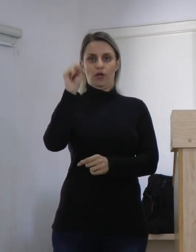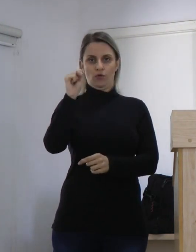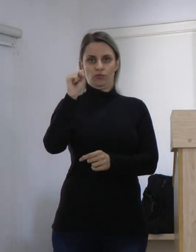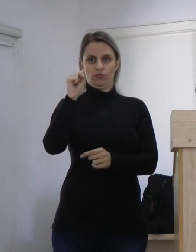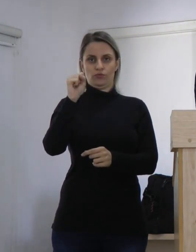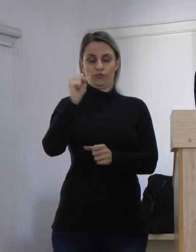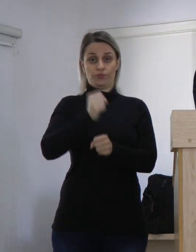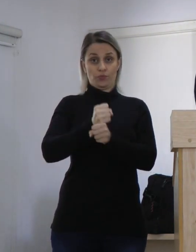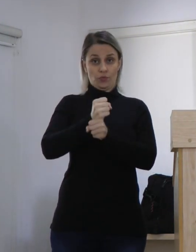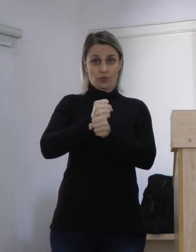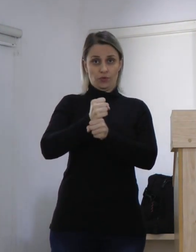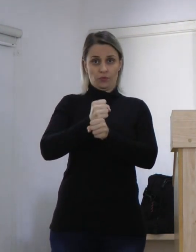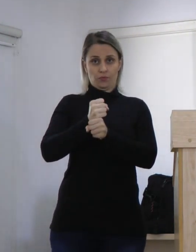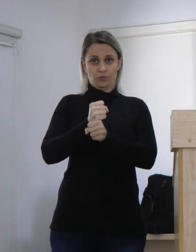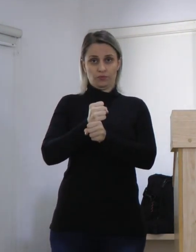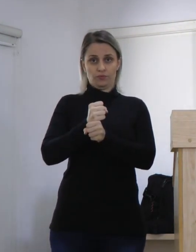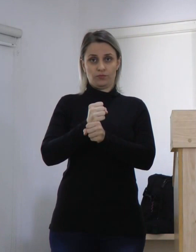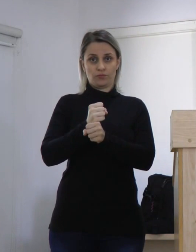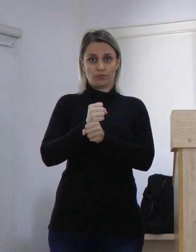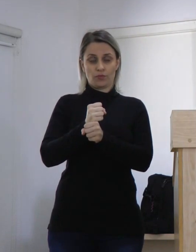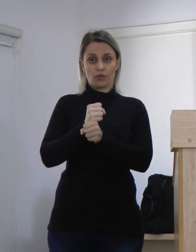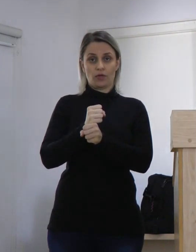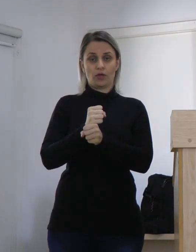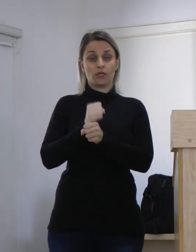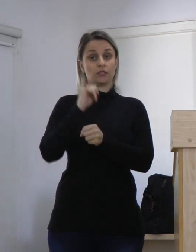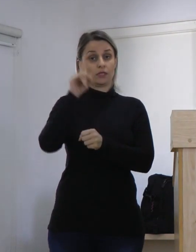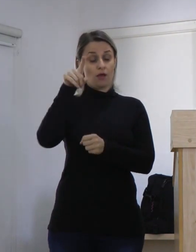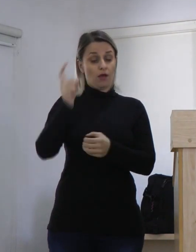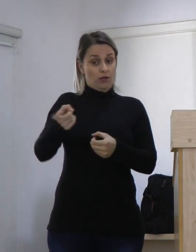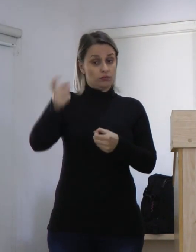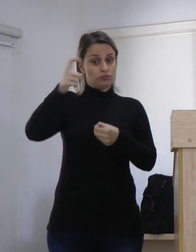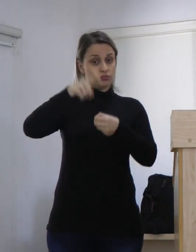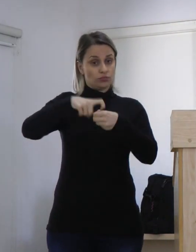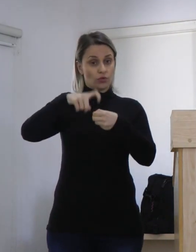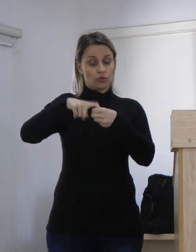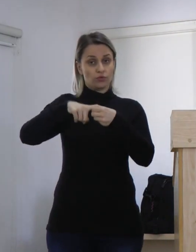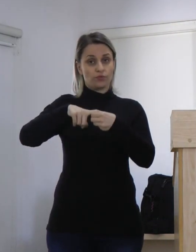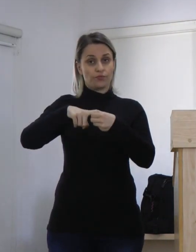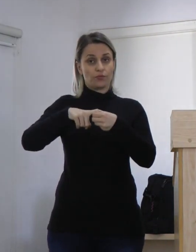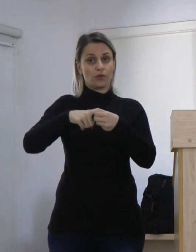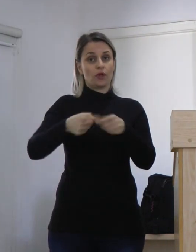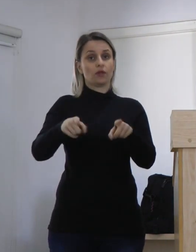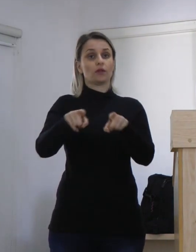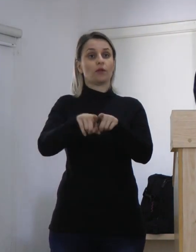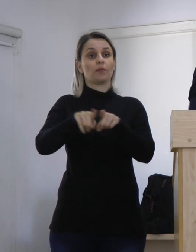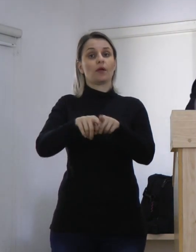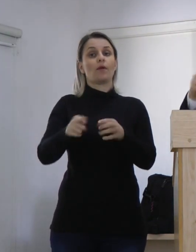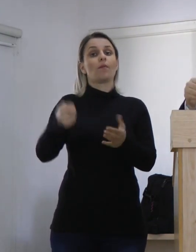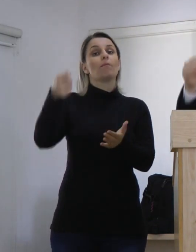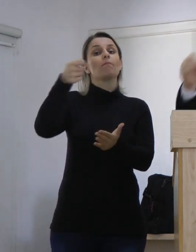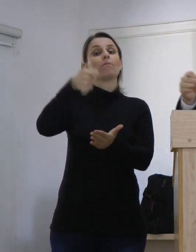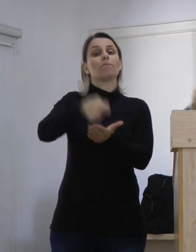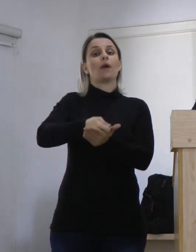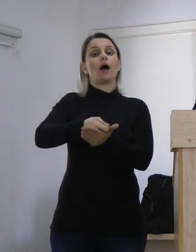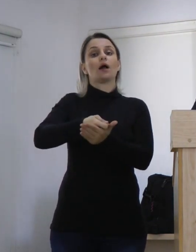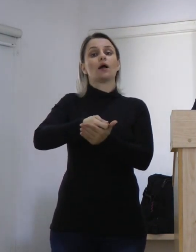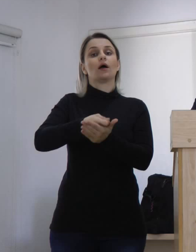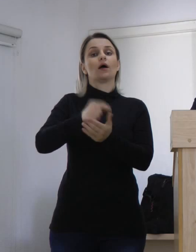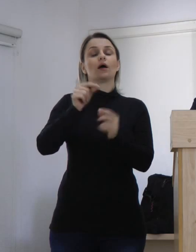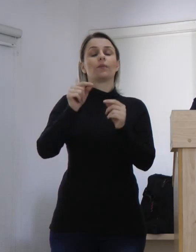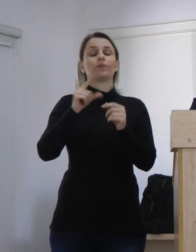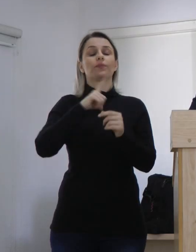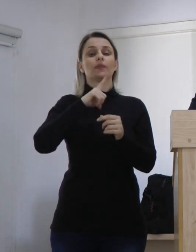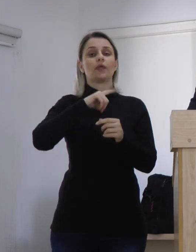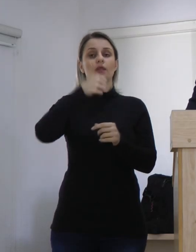os titulares, ao serem admitidos, pagarão, além disso, uma joia de entrada de 10